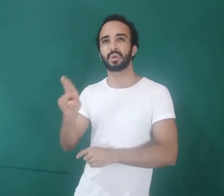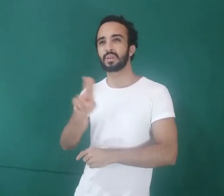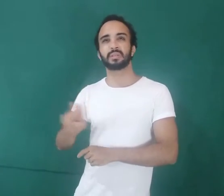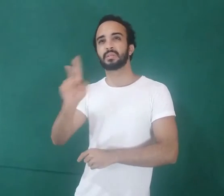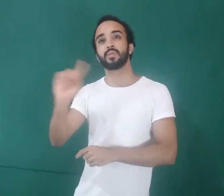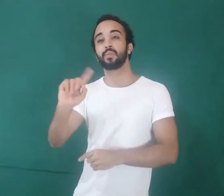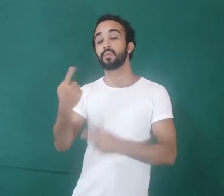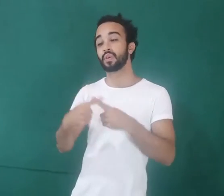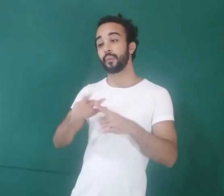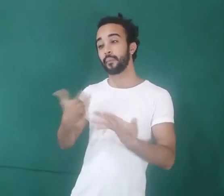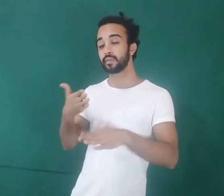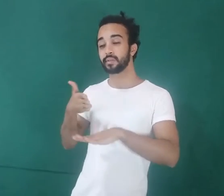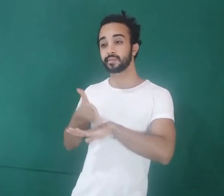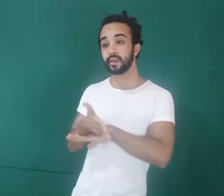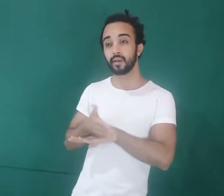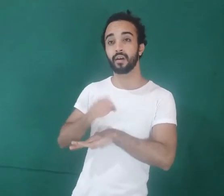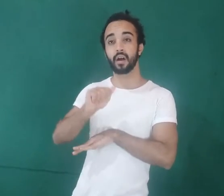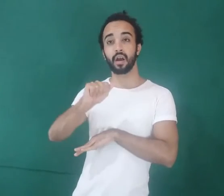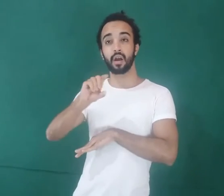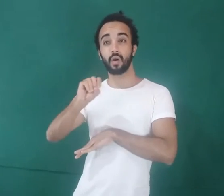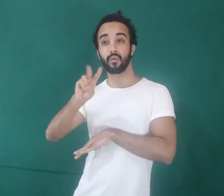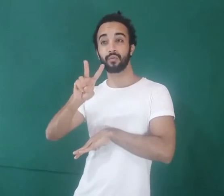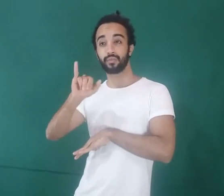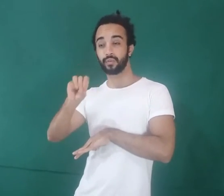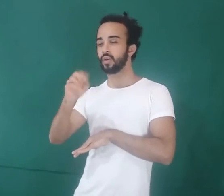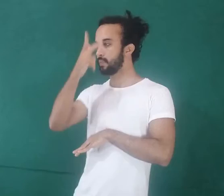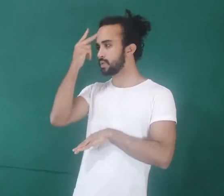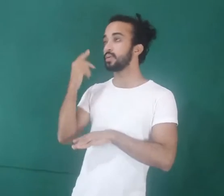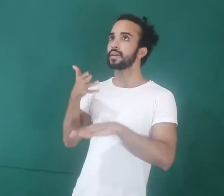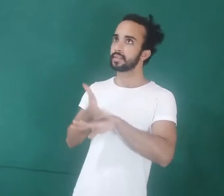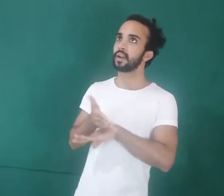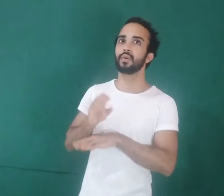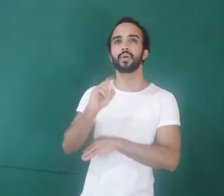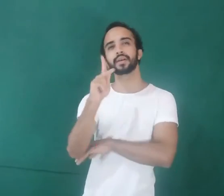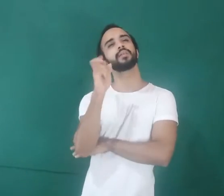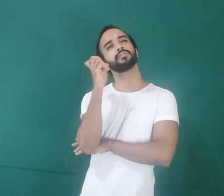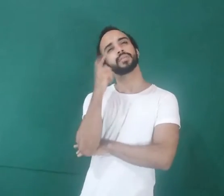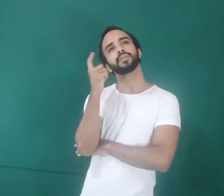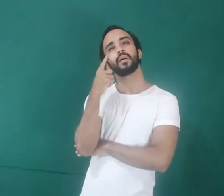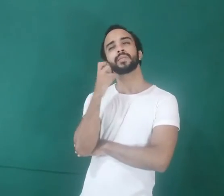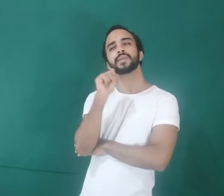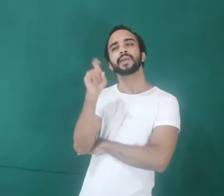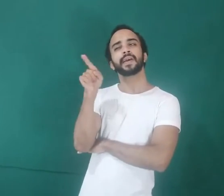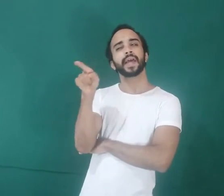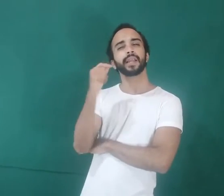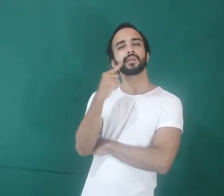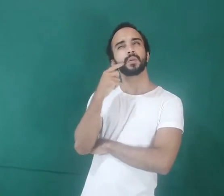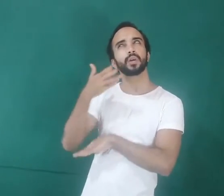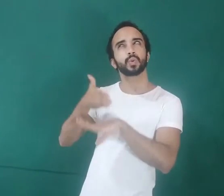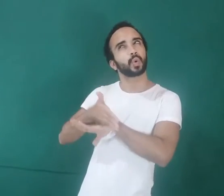tá ao vivo, eu entrava e pensava assim, quem sabe fulaninho não tá fazendo um uso disso que eu vou ficar de cara, porque